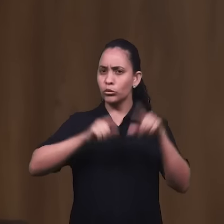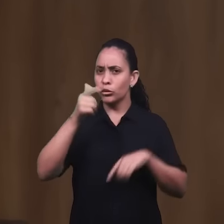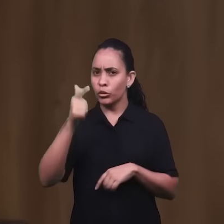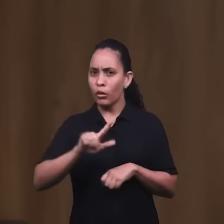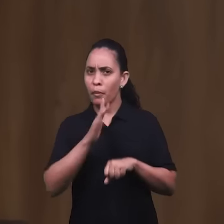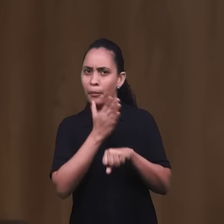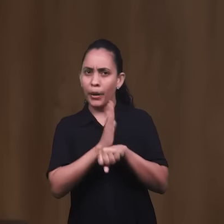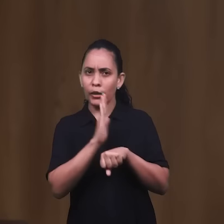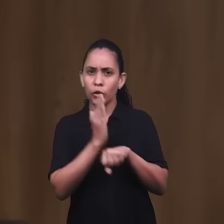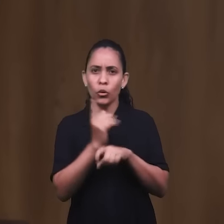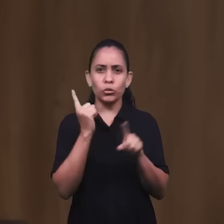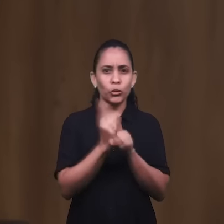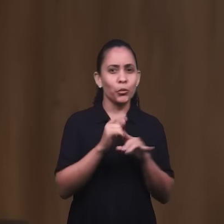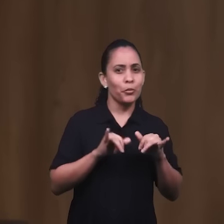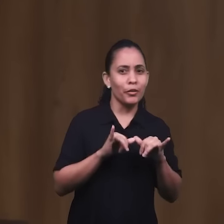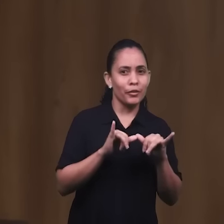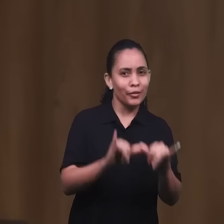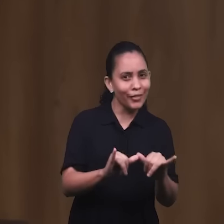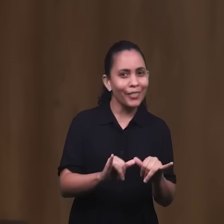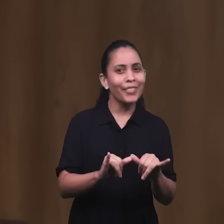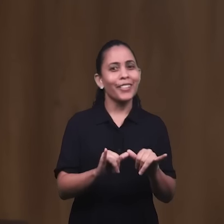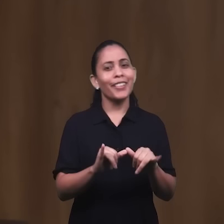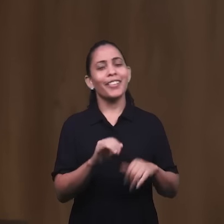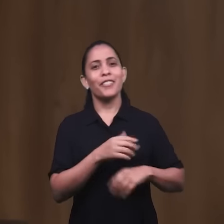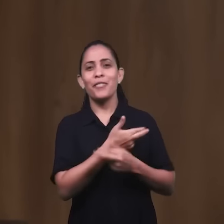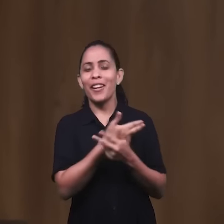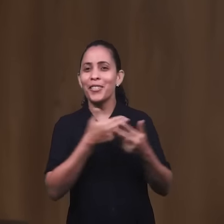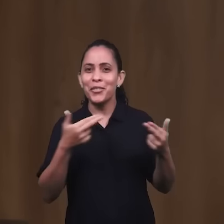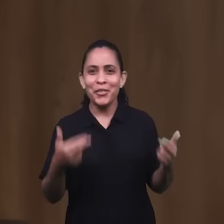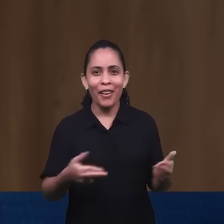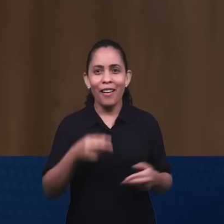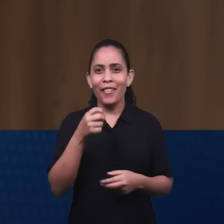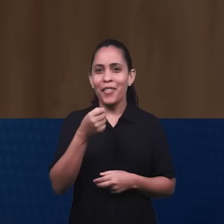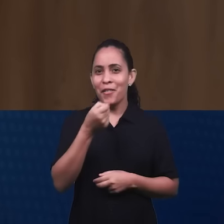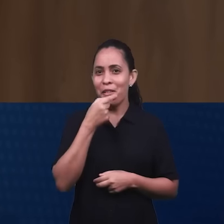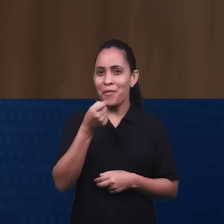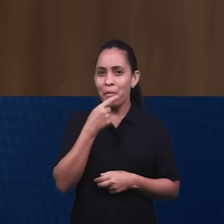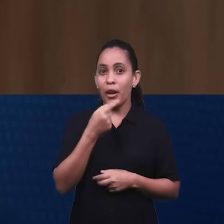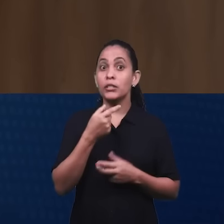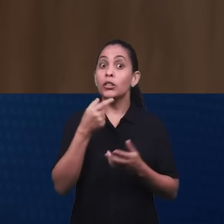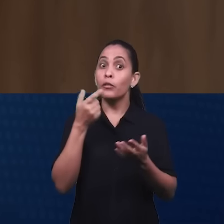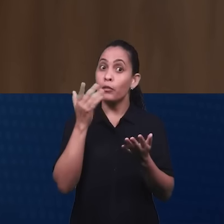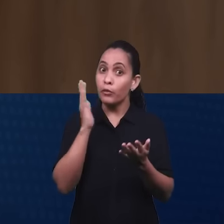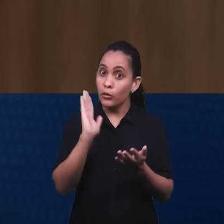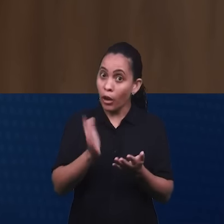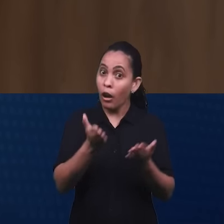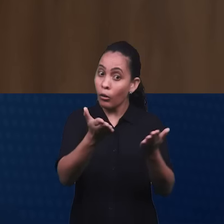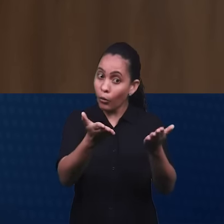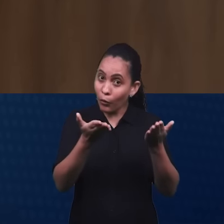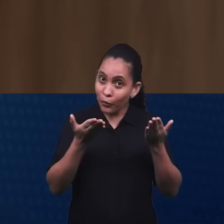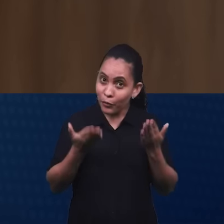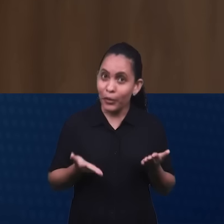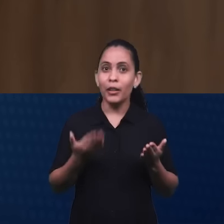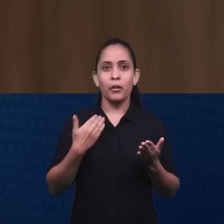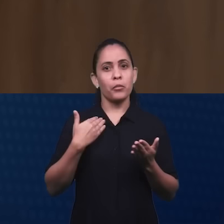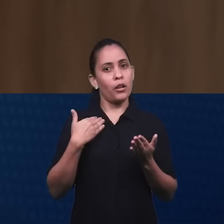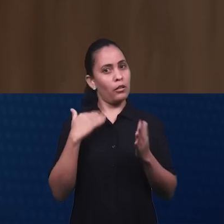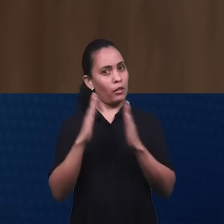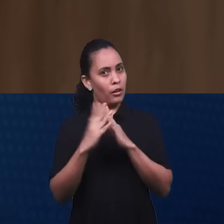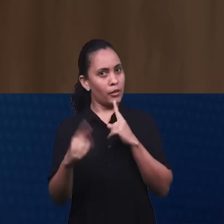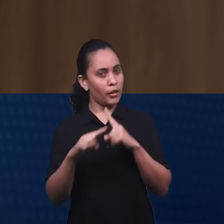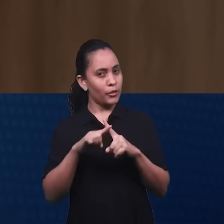vai praticando, encontrou um estudo no supermercado, na farmácia, na rua, em qualquer lugar. Para ele, já faz o convite, chama ele para estar na